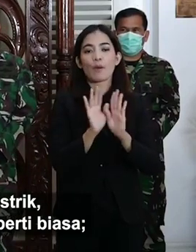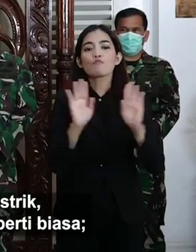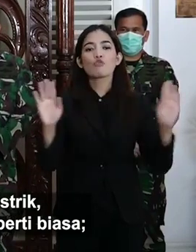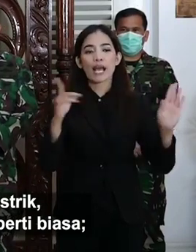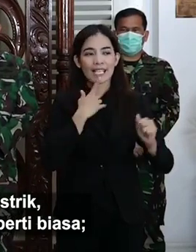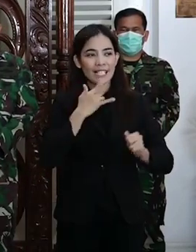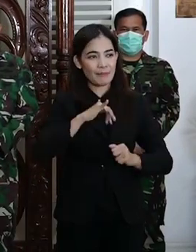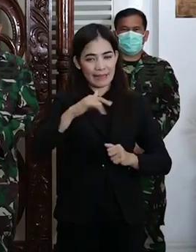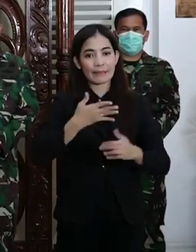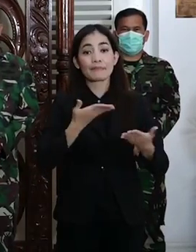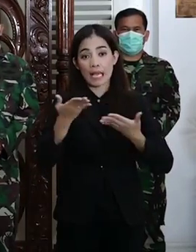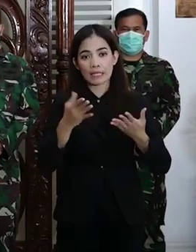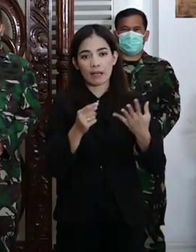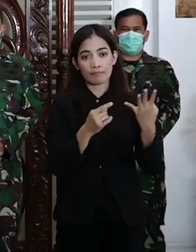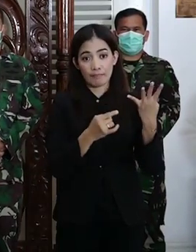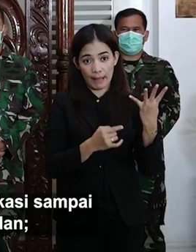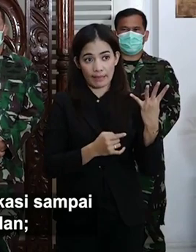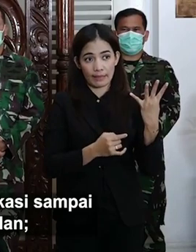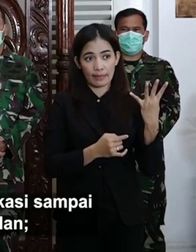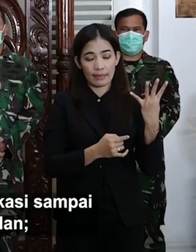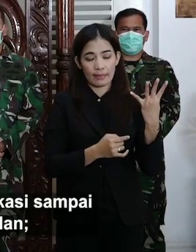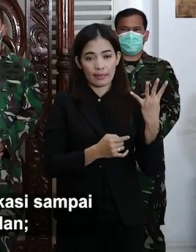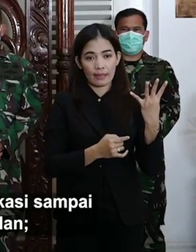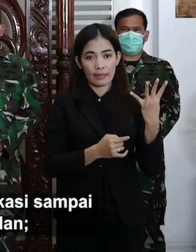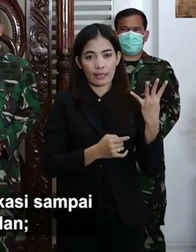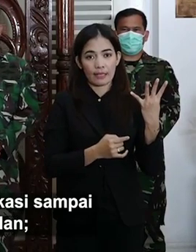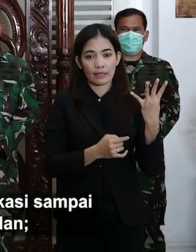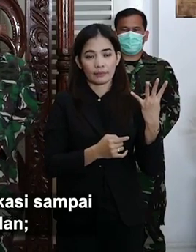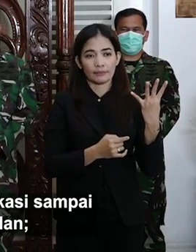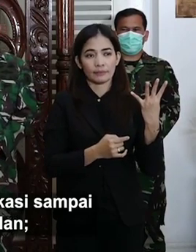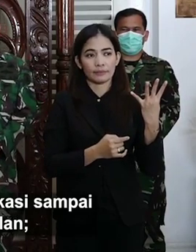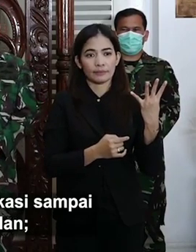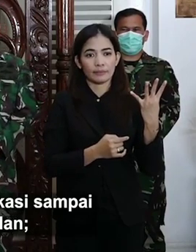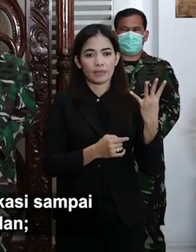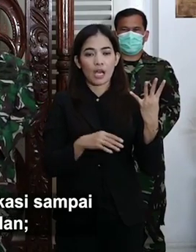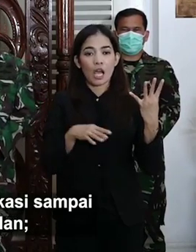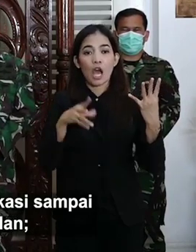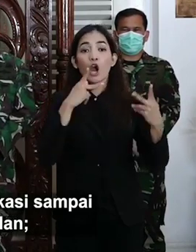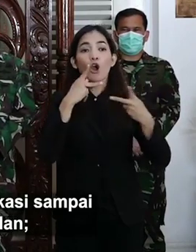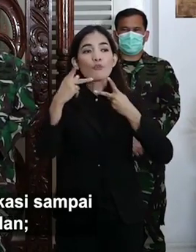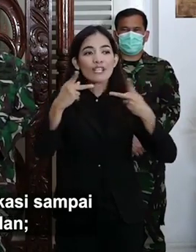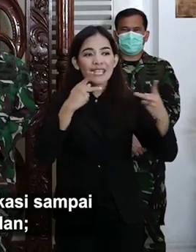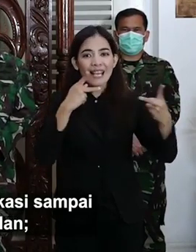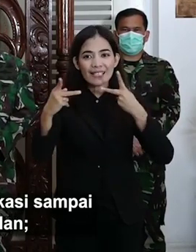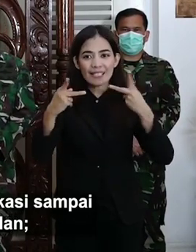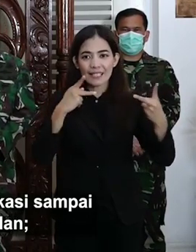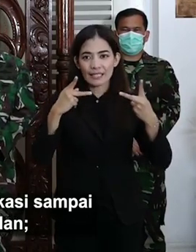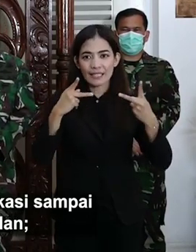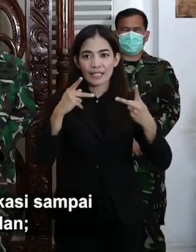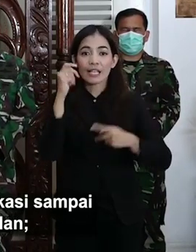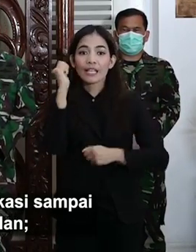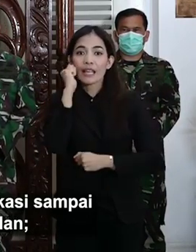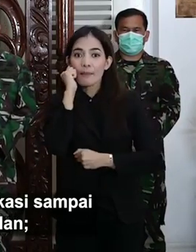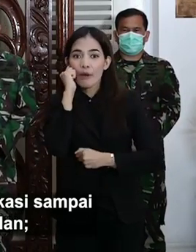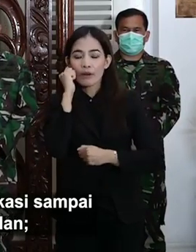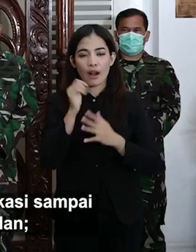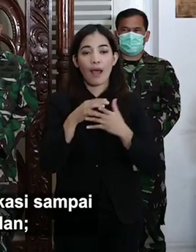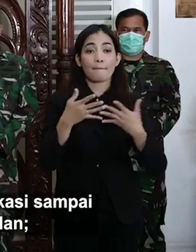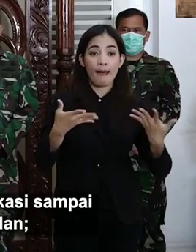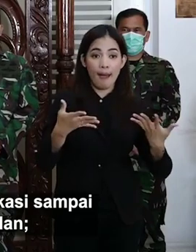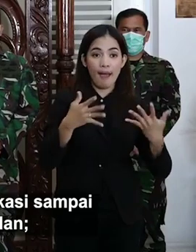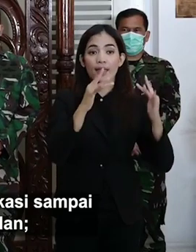biasa. Kemudian sektor keempat adalah komunikasi. Di komunikasi